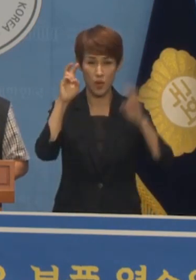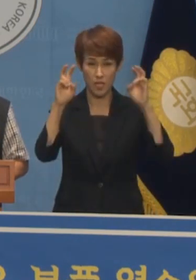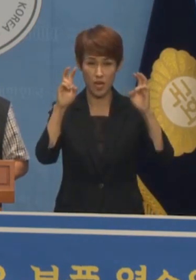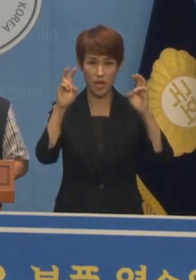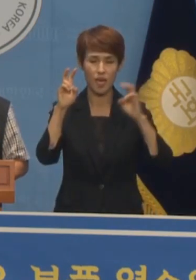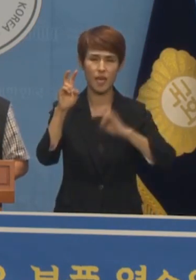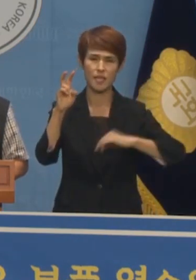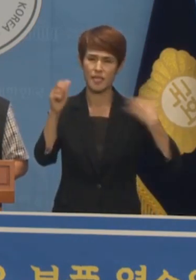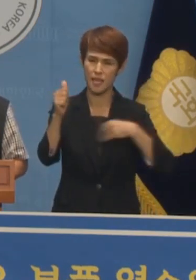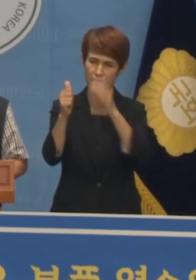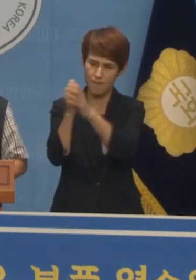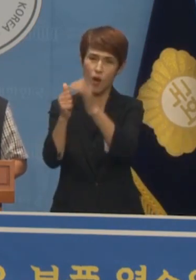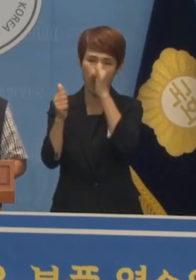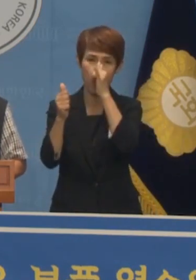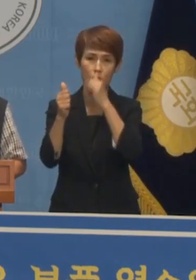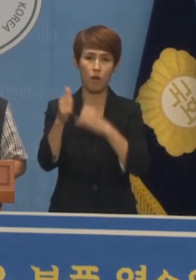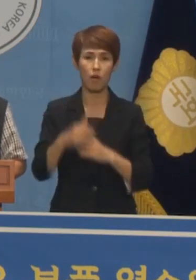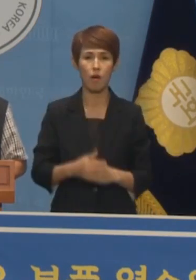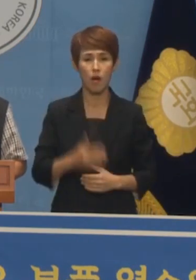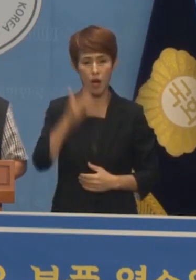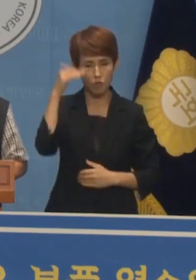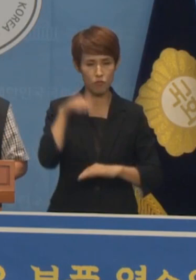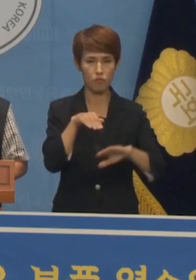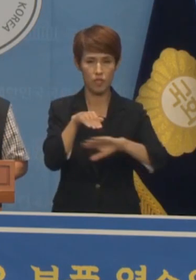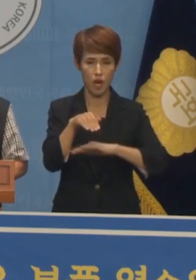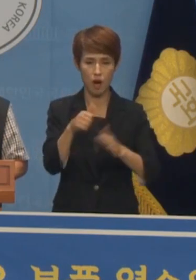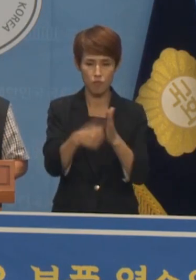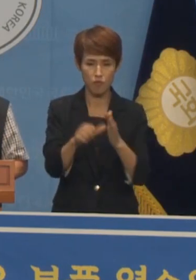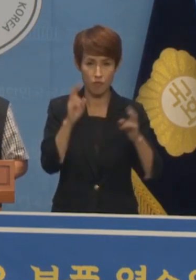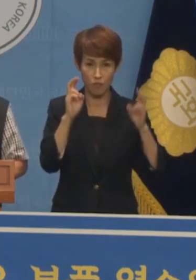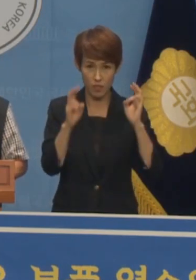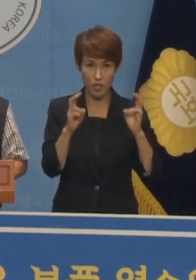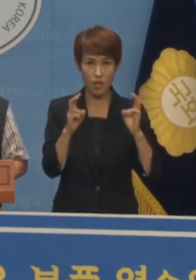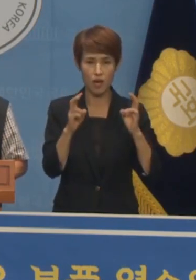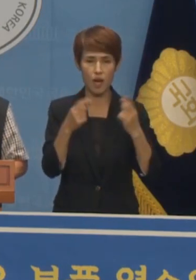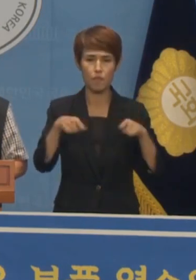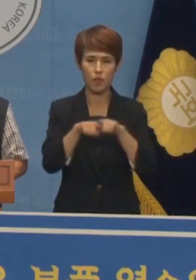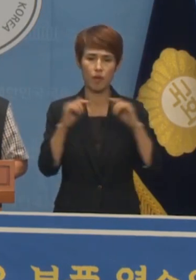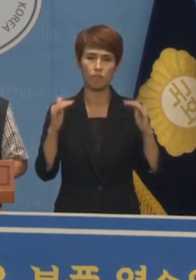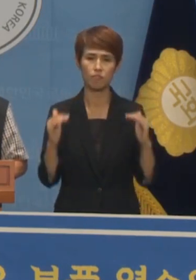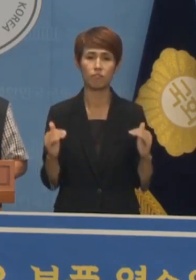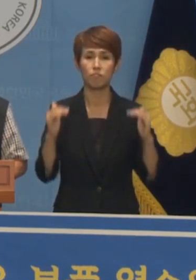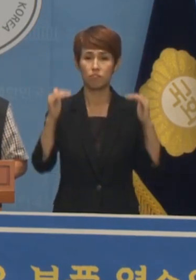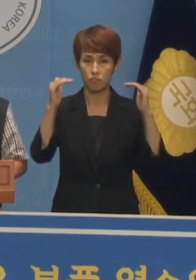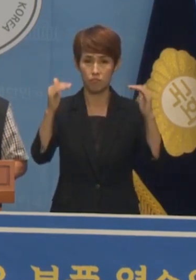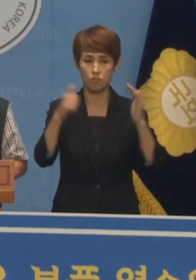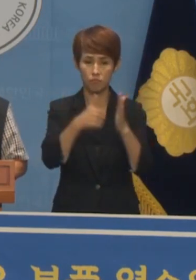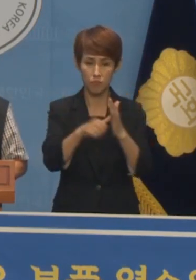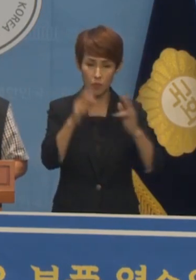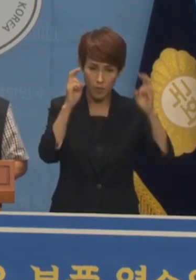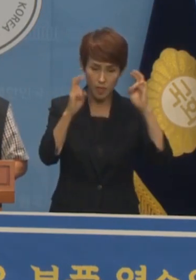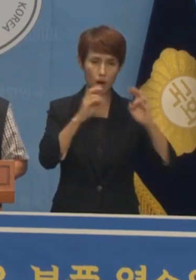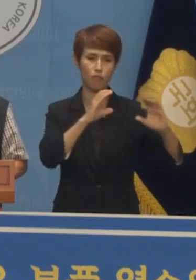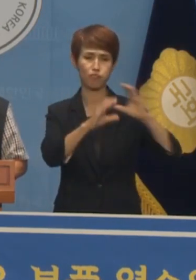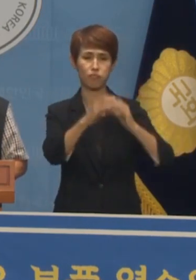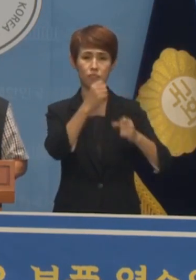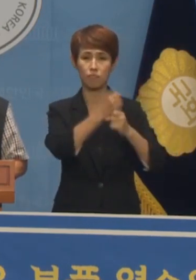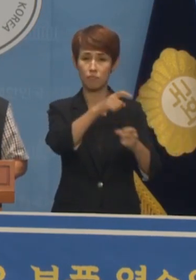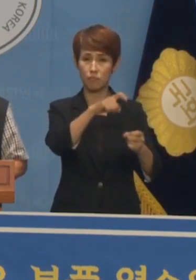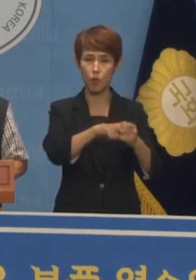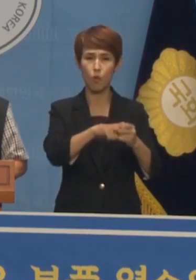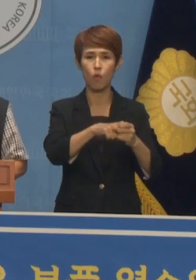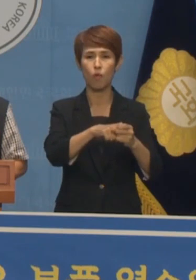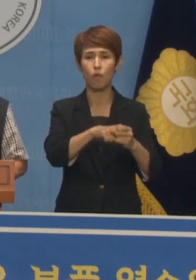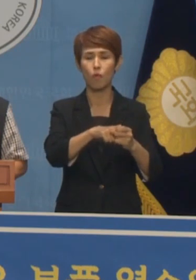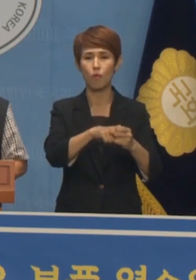책임을 촉구한다. 국내 자동차 부품업체 동반 성장과 부품업체와 소통을 위해 국내